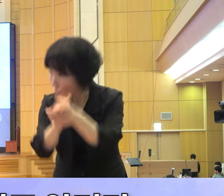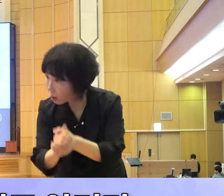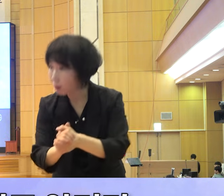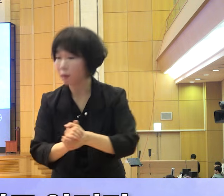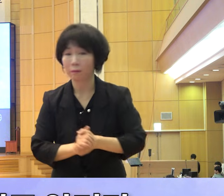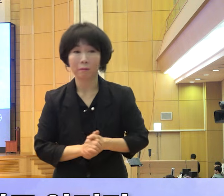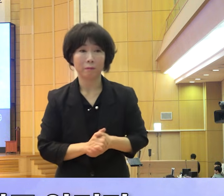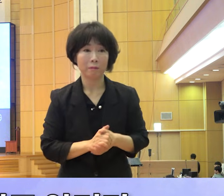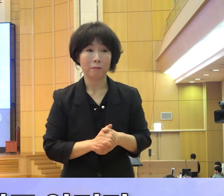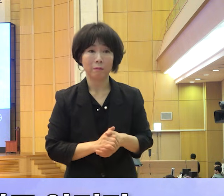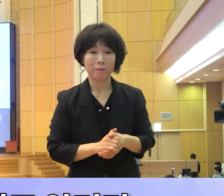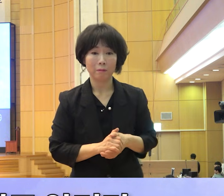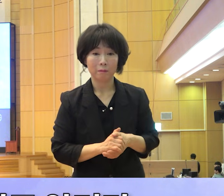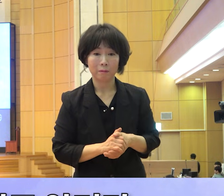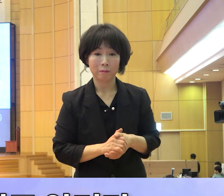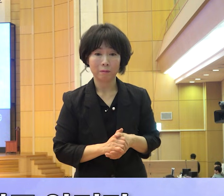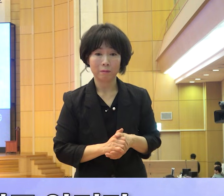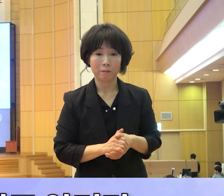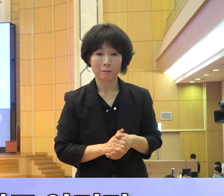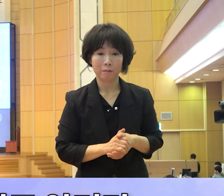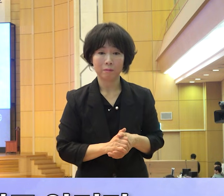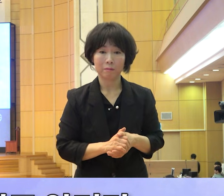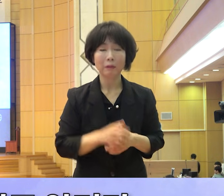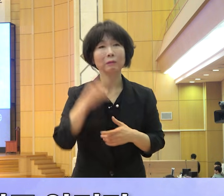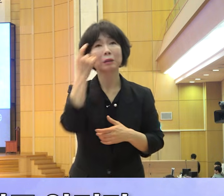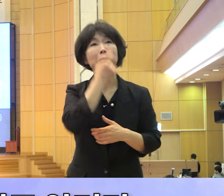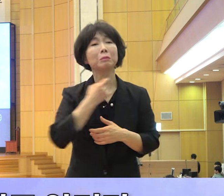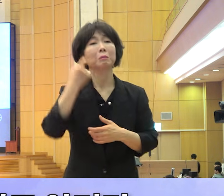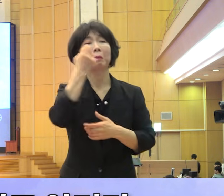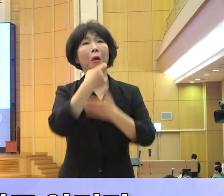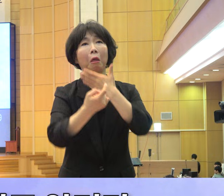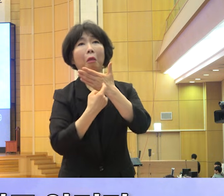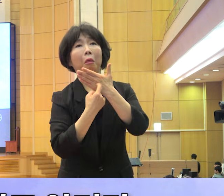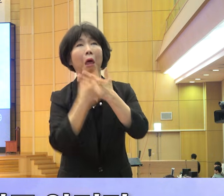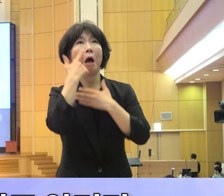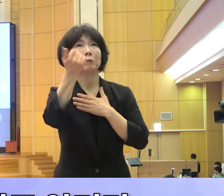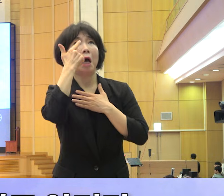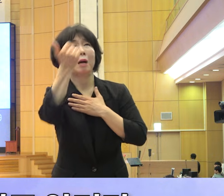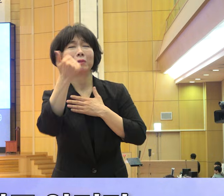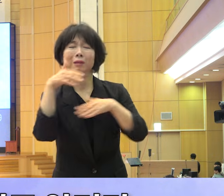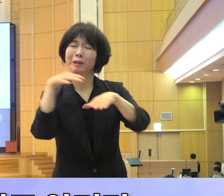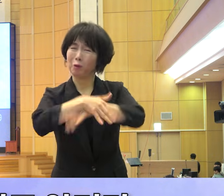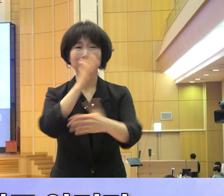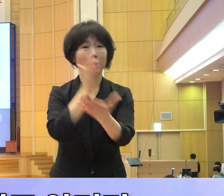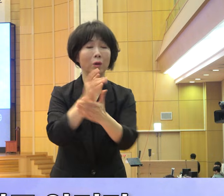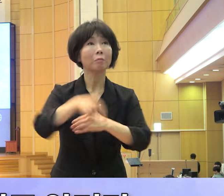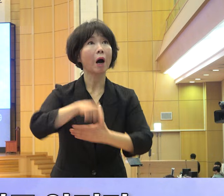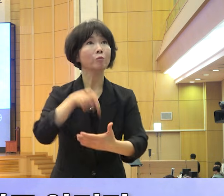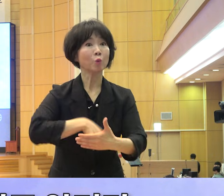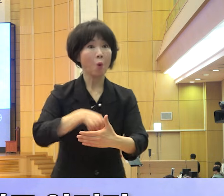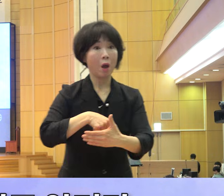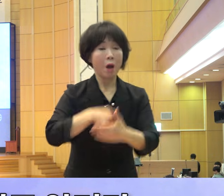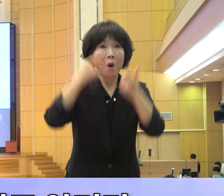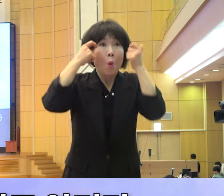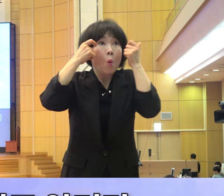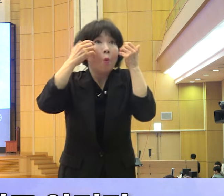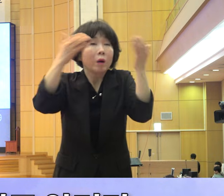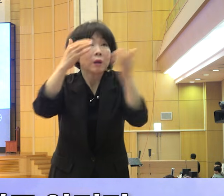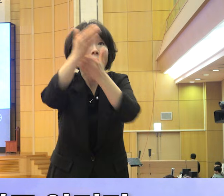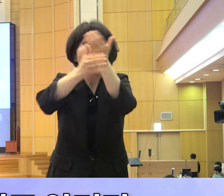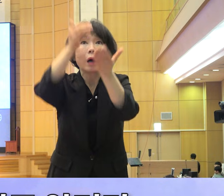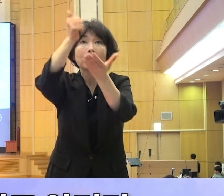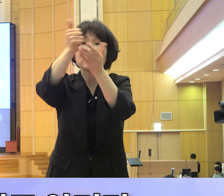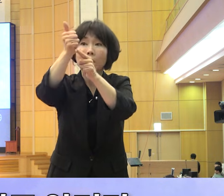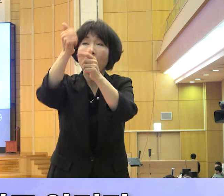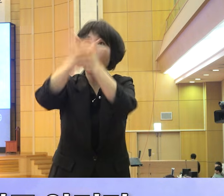풍월로다가 그냥 들은 게 있어가지고 아버지 아버지 말로 하는 거 하고, 내 마음속에서 확실히